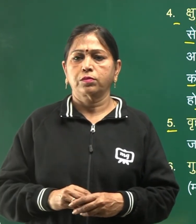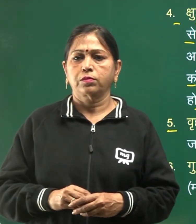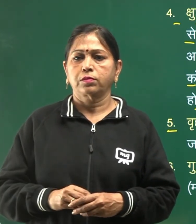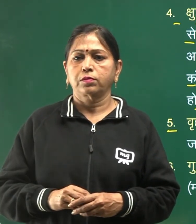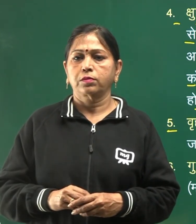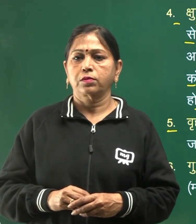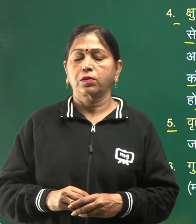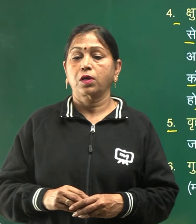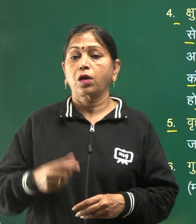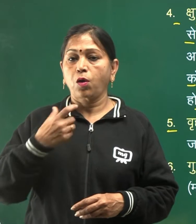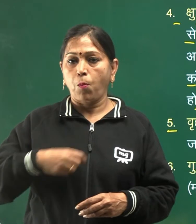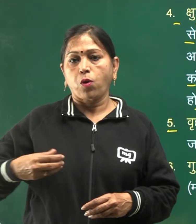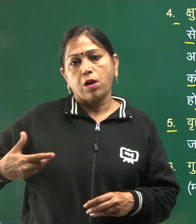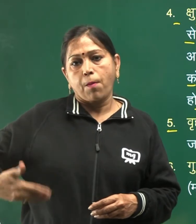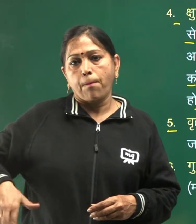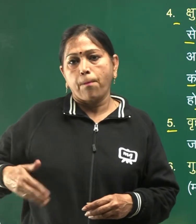शरीर से बाहर करना,